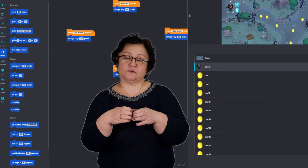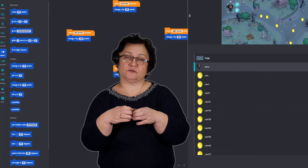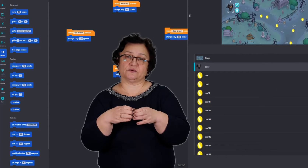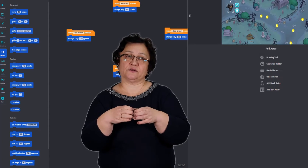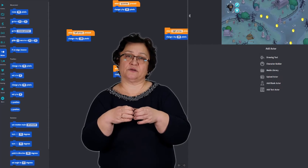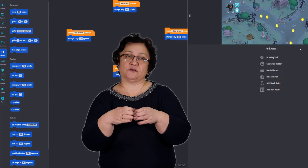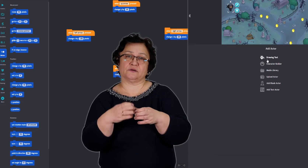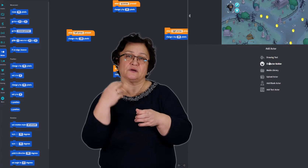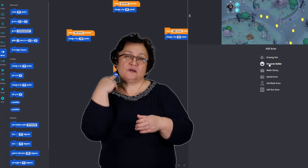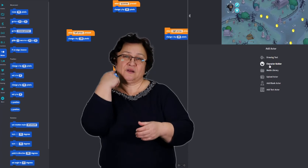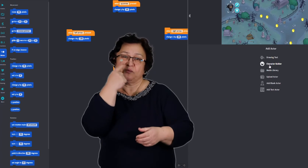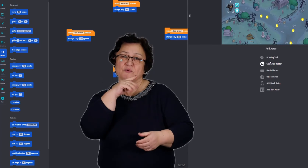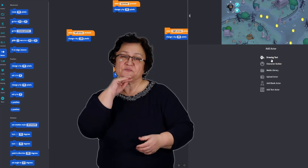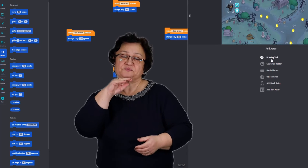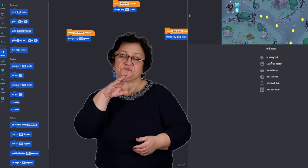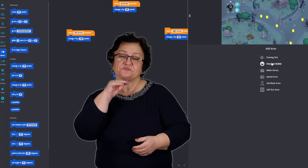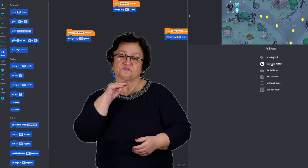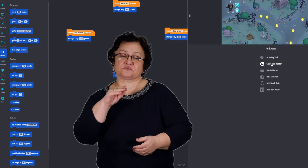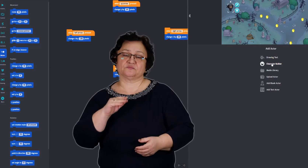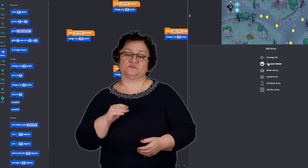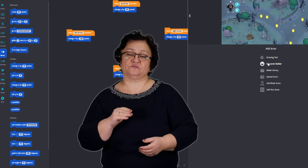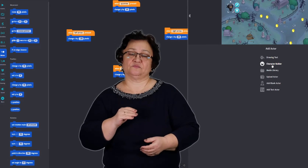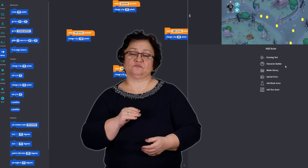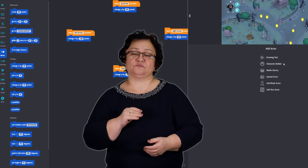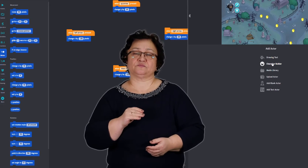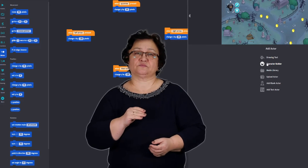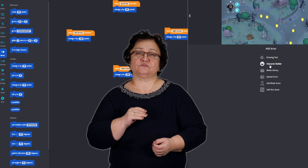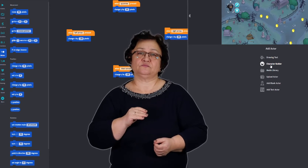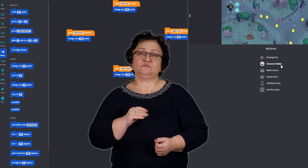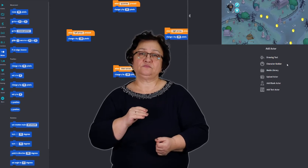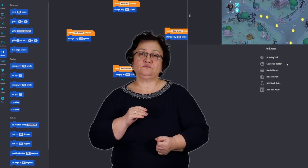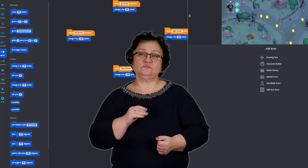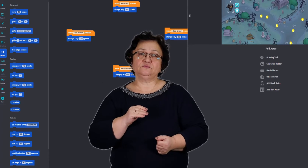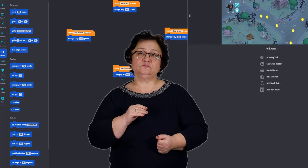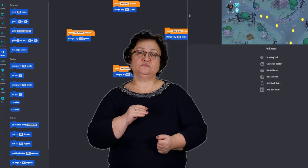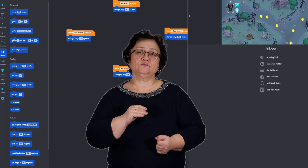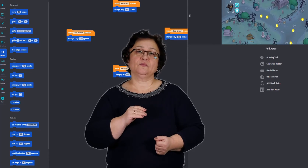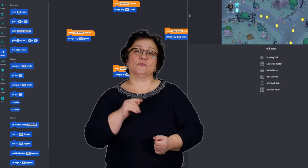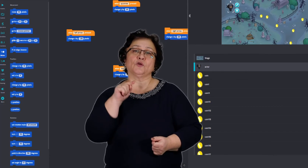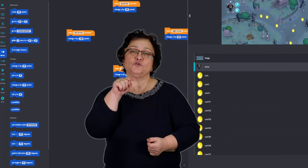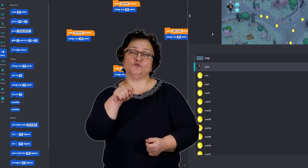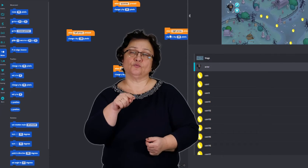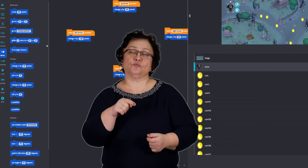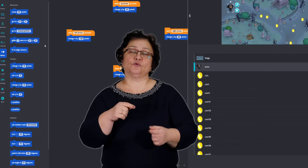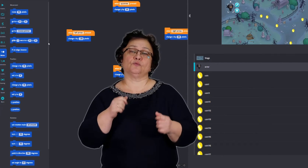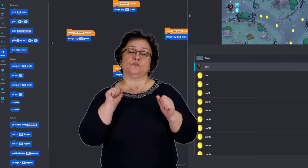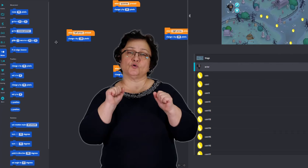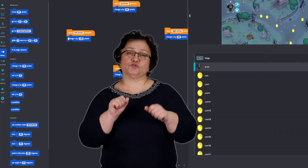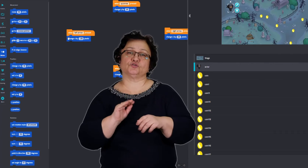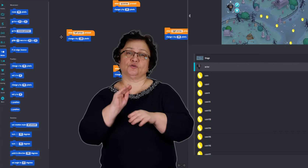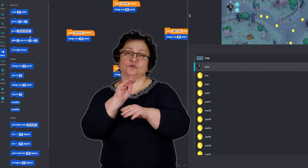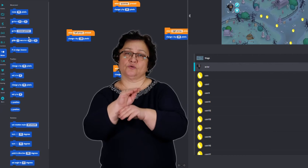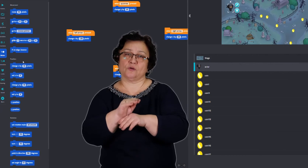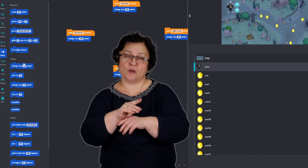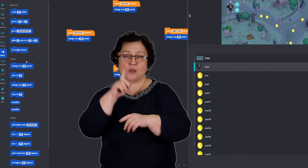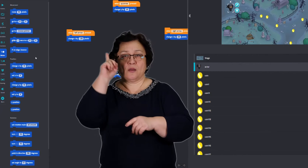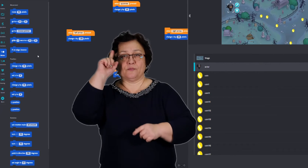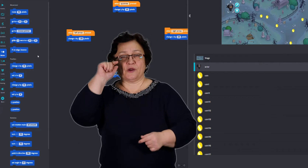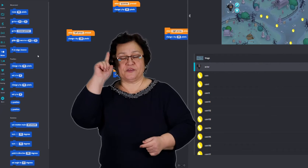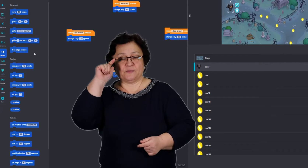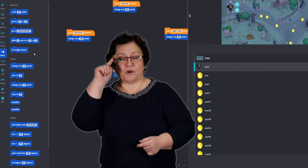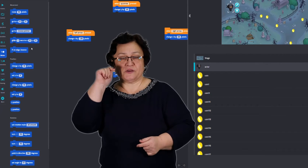категорії Building Character, от, Character Builder, то йому можна